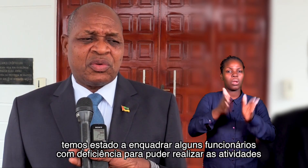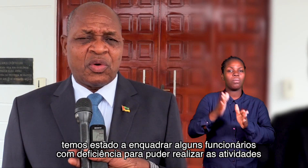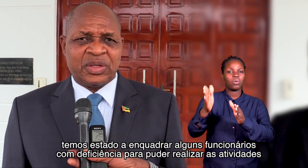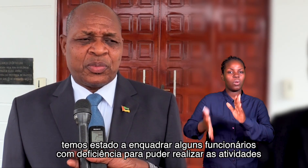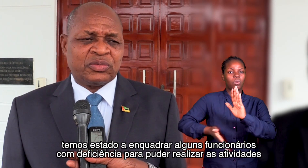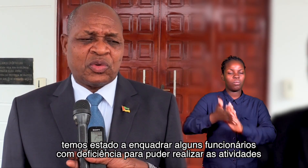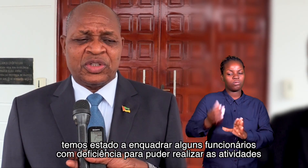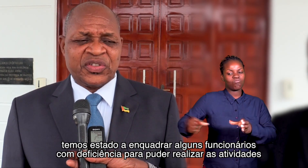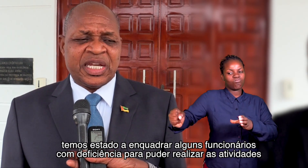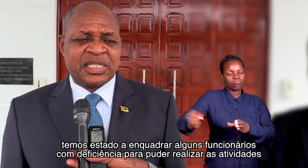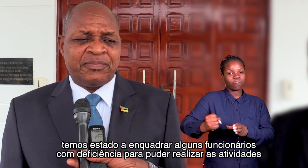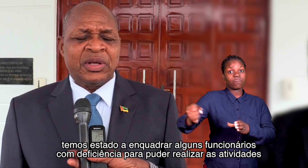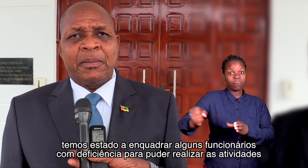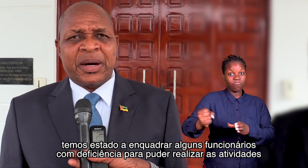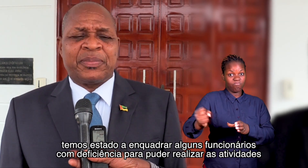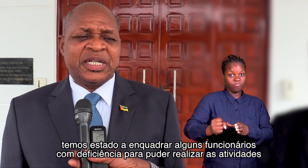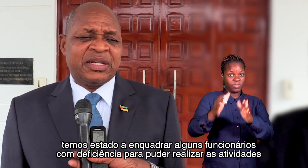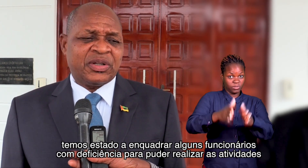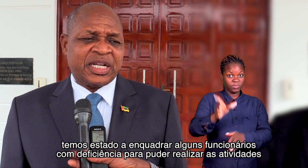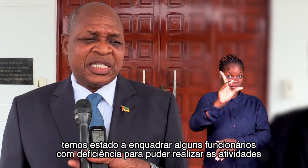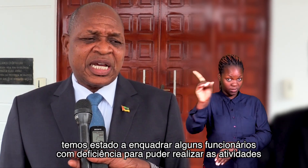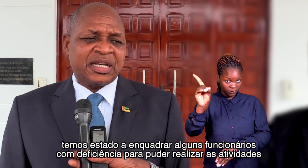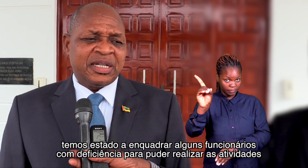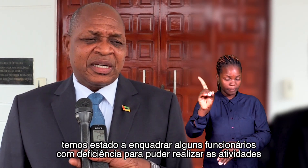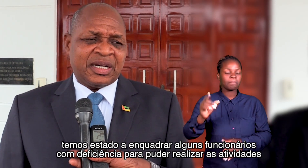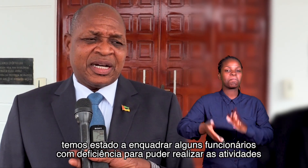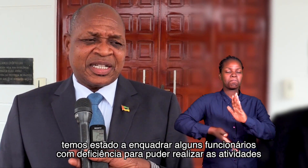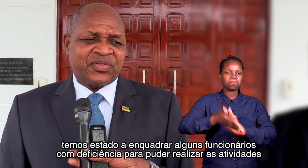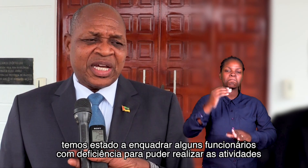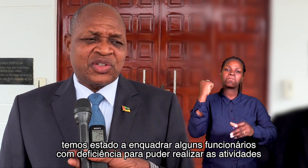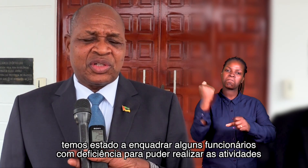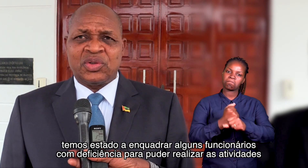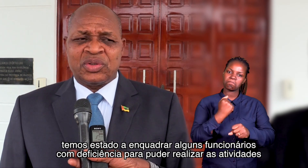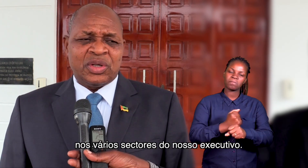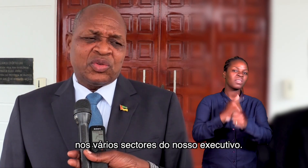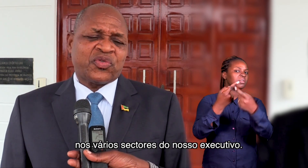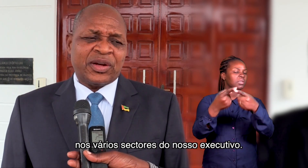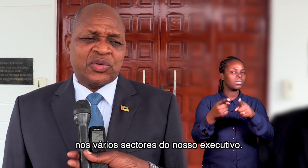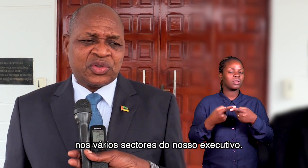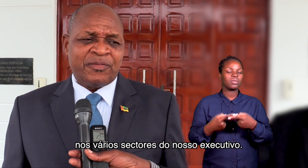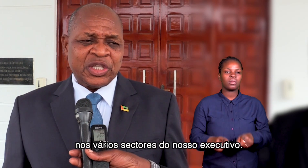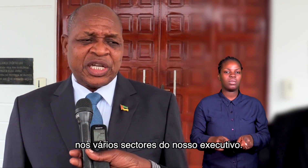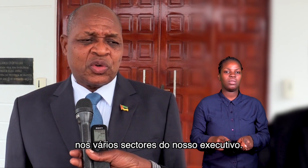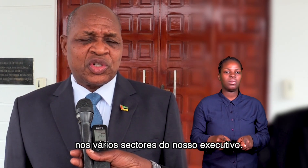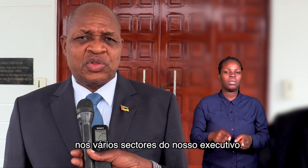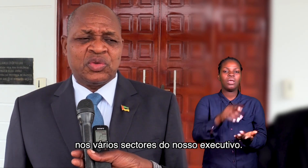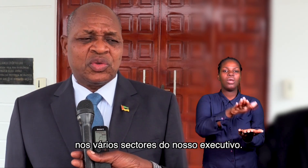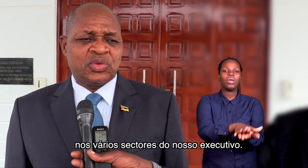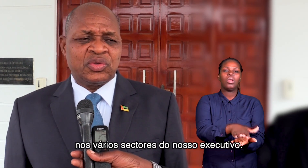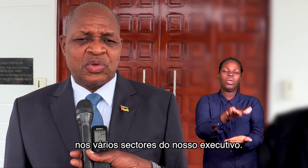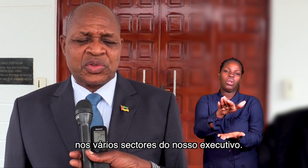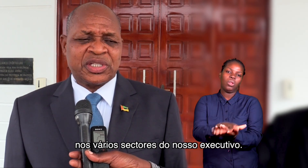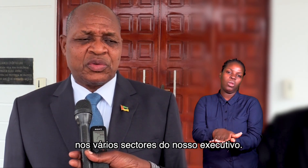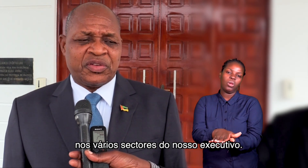funcionários com deficiência para poderem realizar as atividades nos vários setores